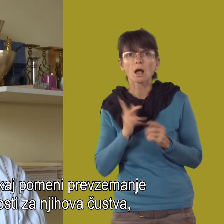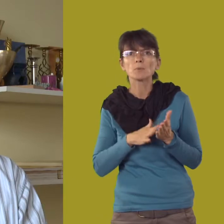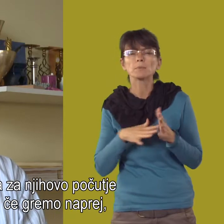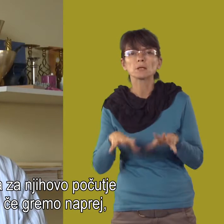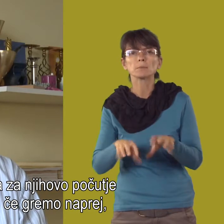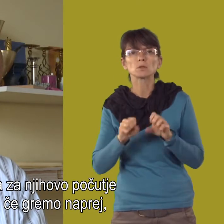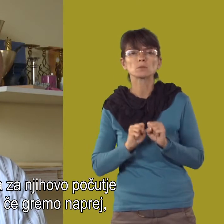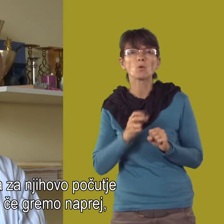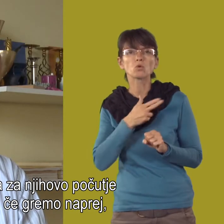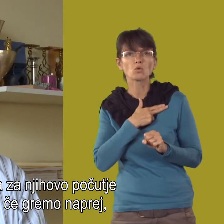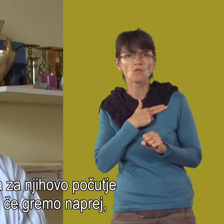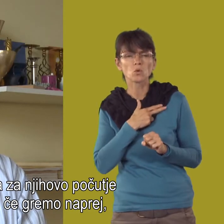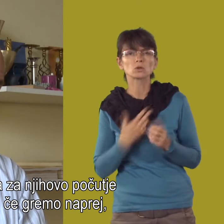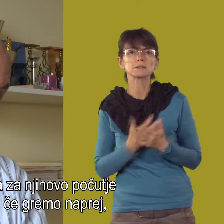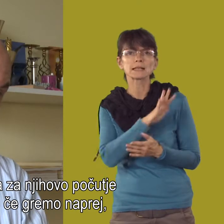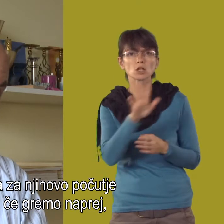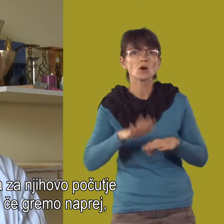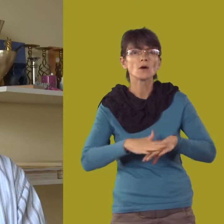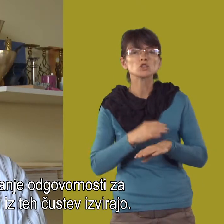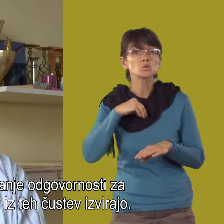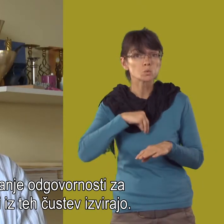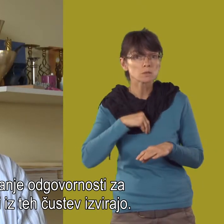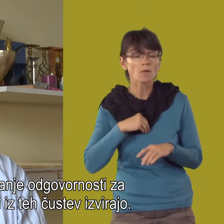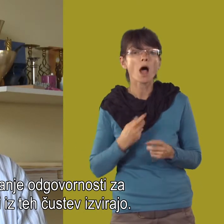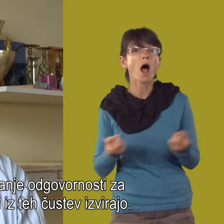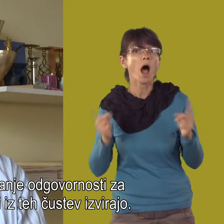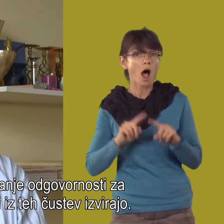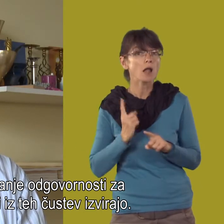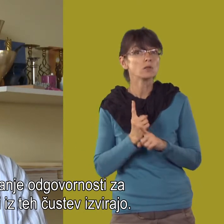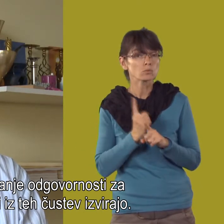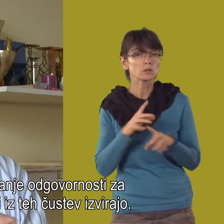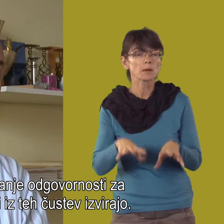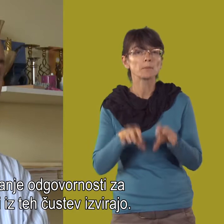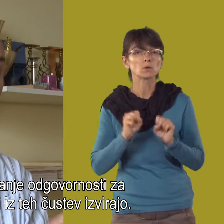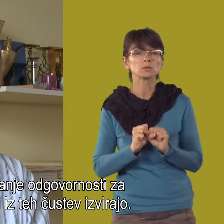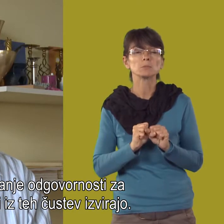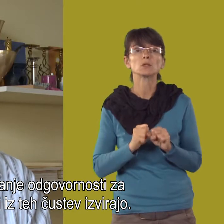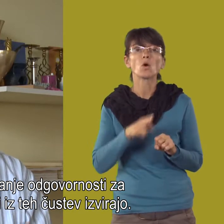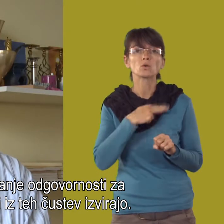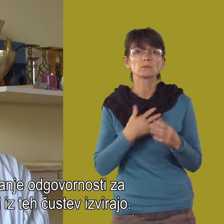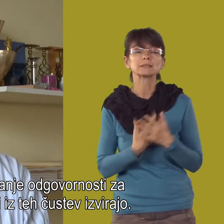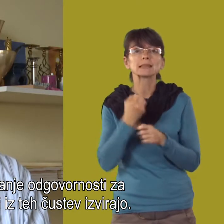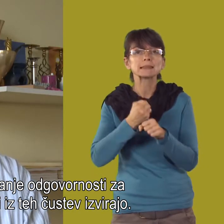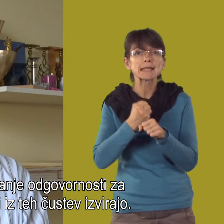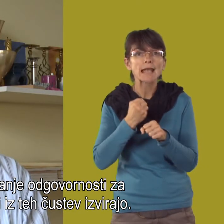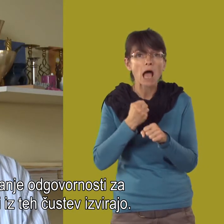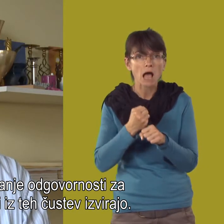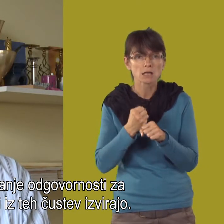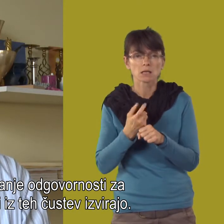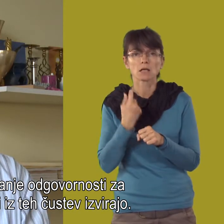čustva oziroma za njihovo počutje, ali pa, če gremo naprej, tudi od prevzemanja odgovornosti za dejanja, ki iz teh čustev